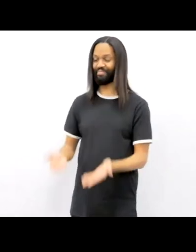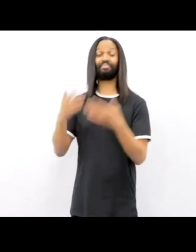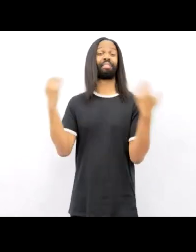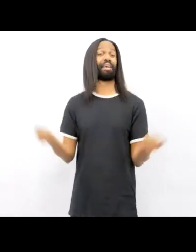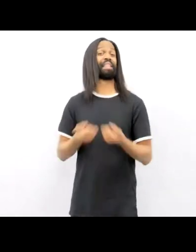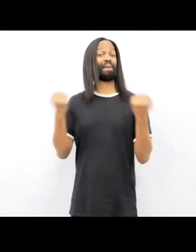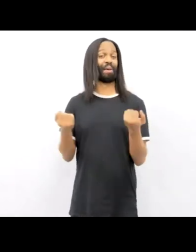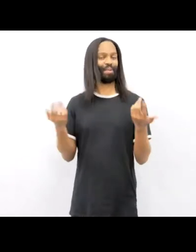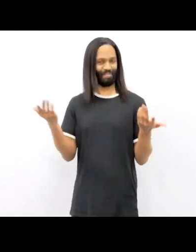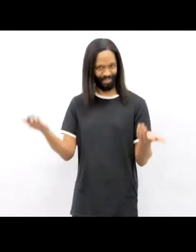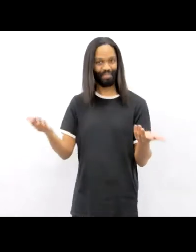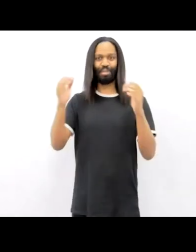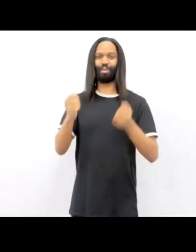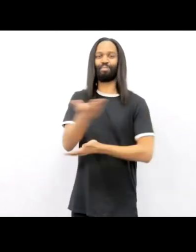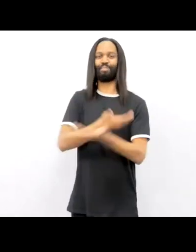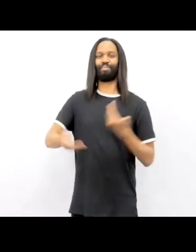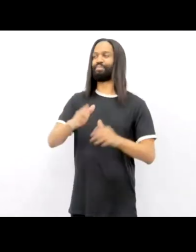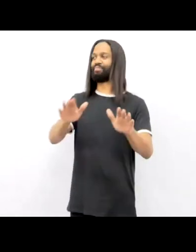pour pouvoir continuer cet échange.